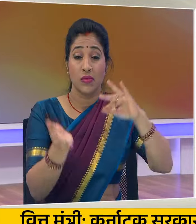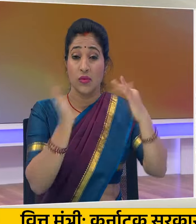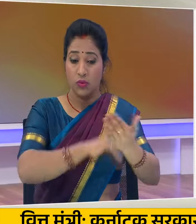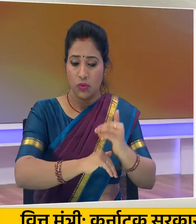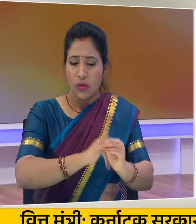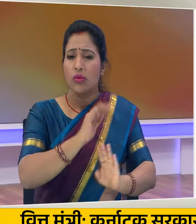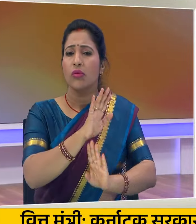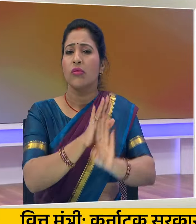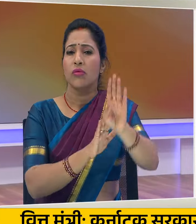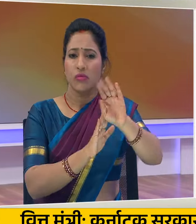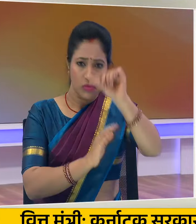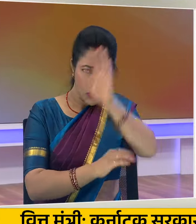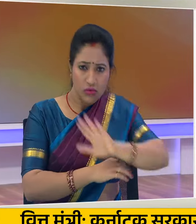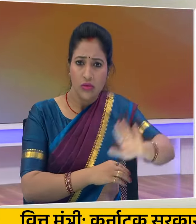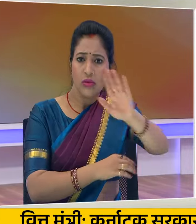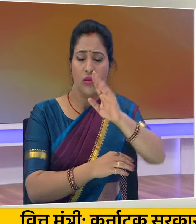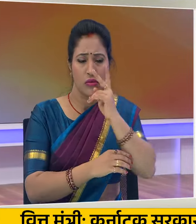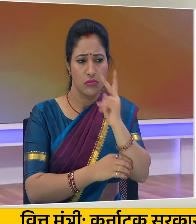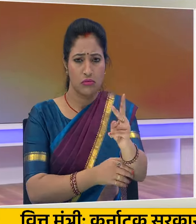में आज भारत का शेयर